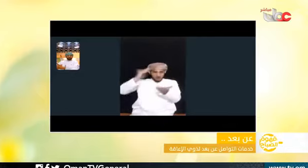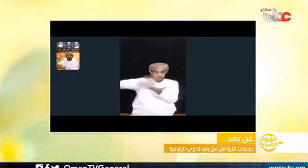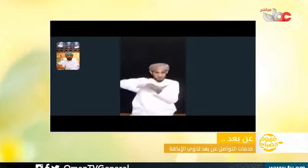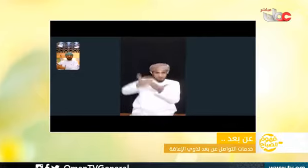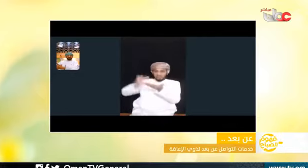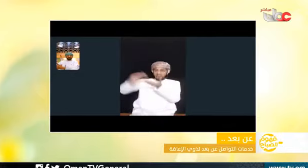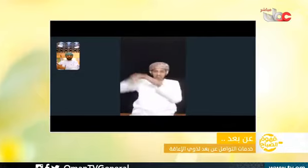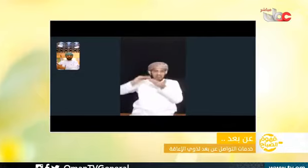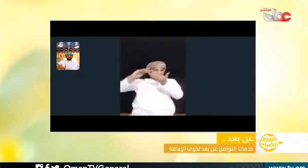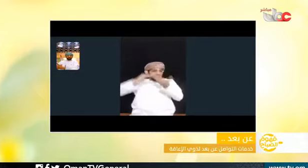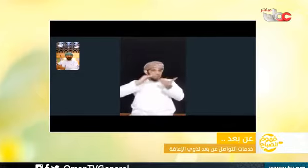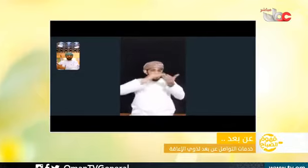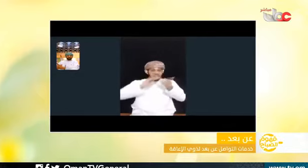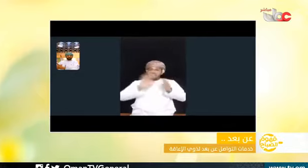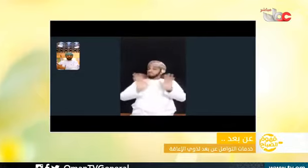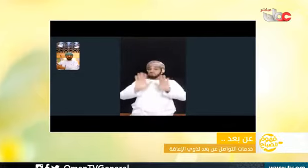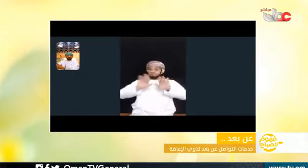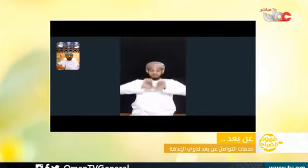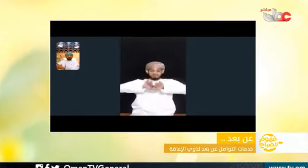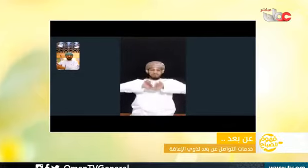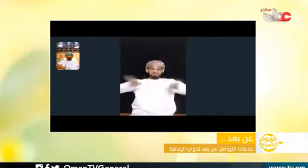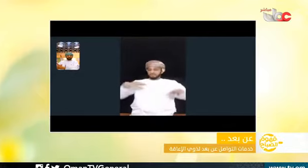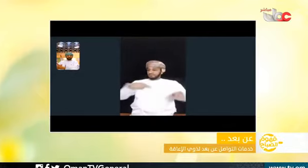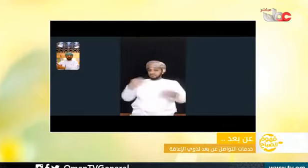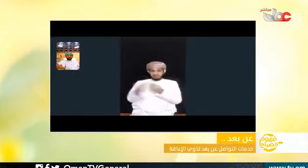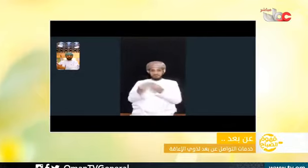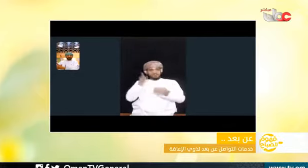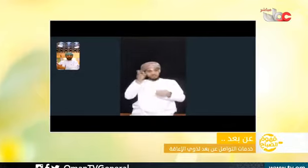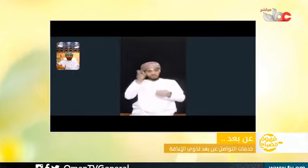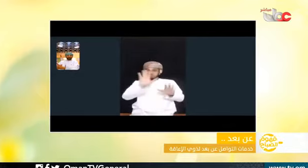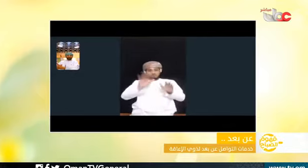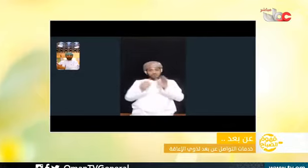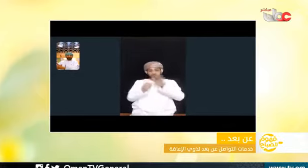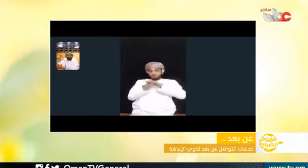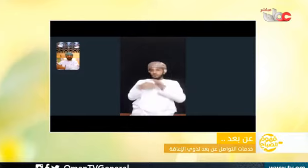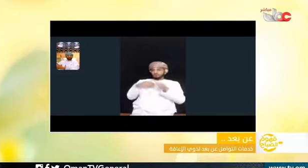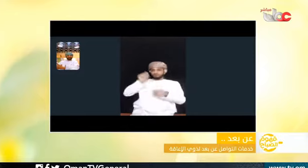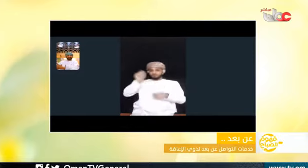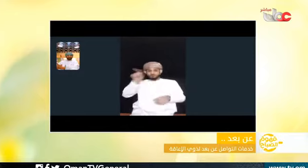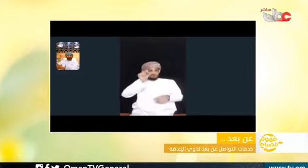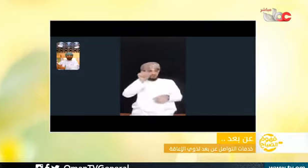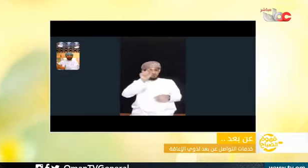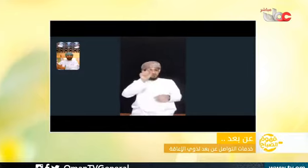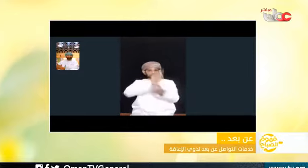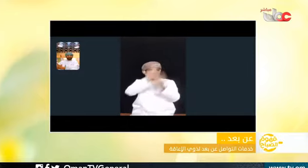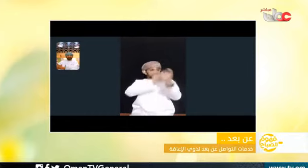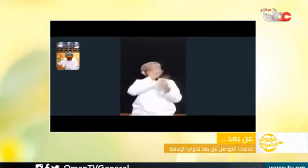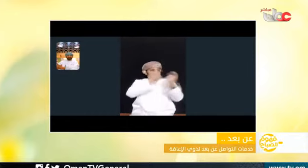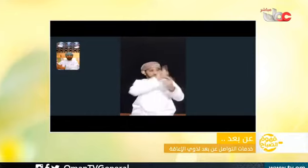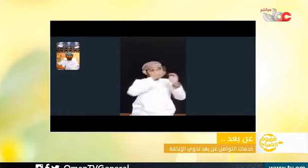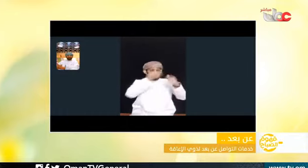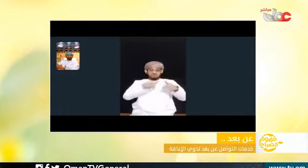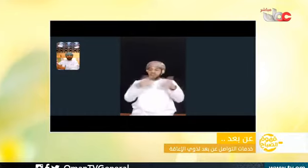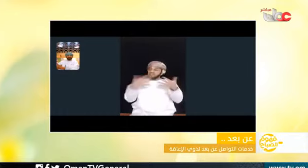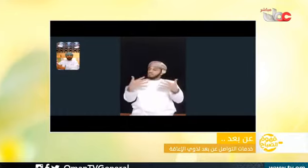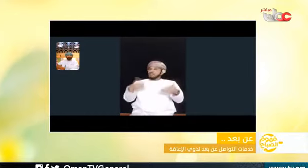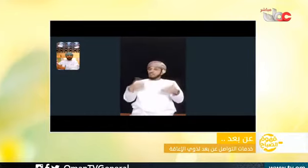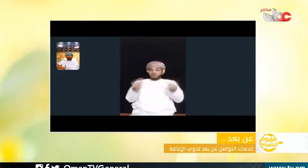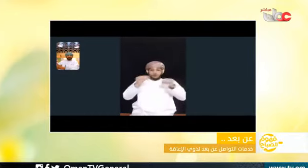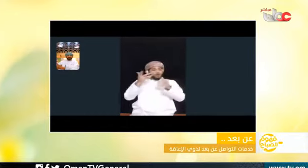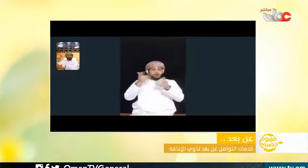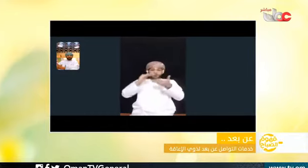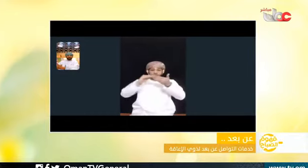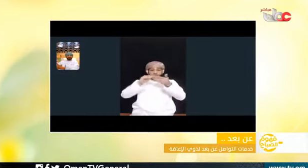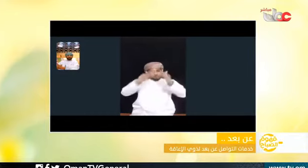شيء عن طريق الإنترنت ربما يصلك إلى المنزل. فالحمد لله يعني بجهود الجهات المعنية